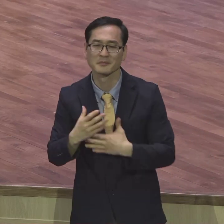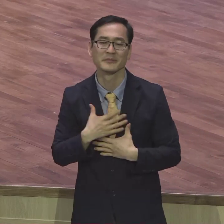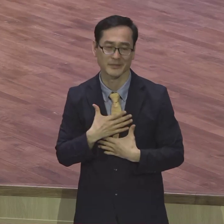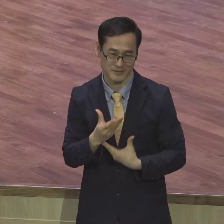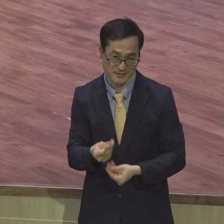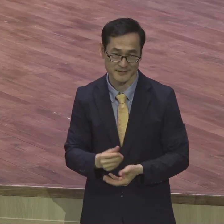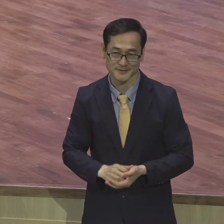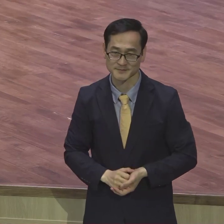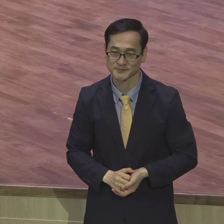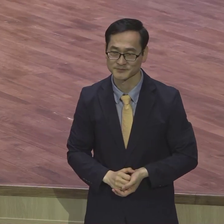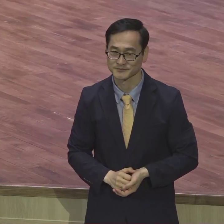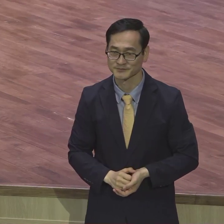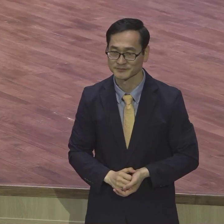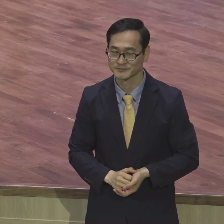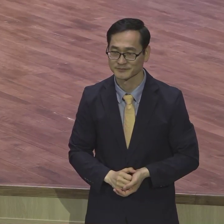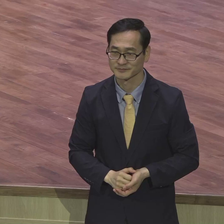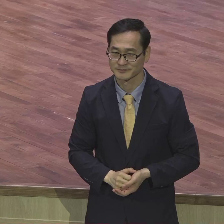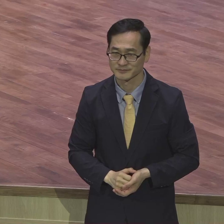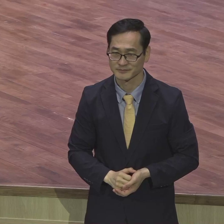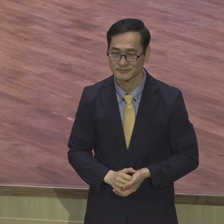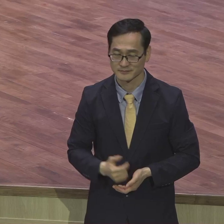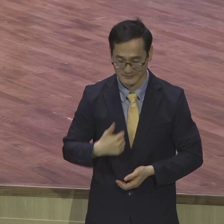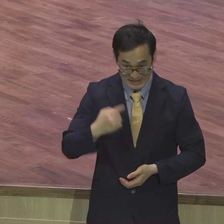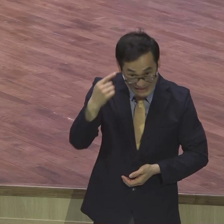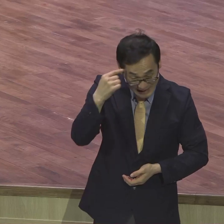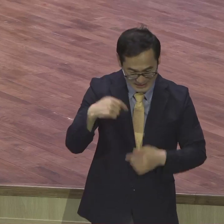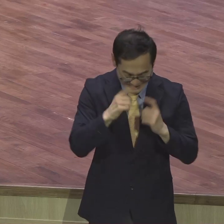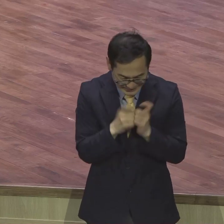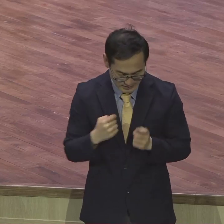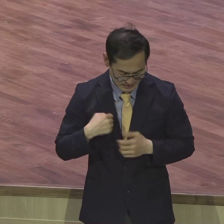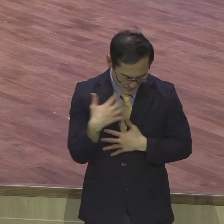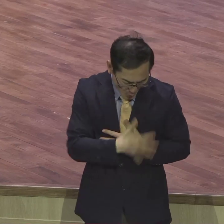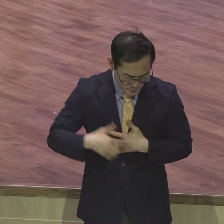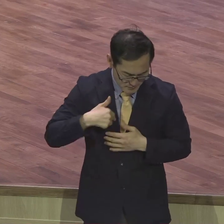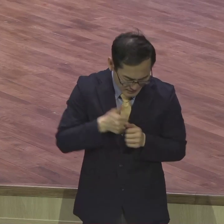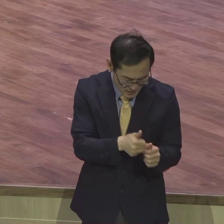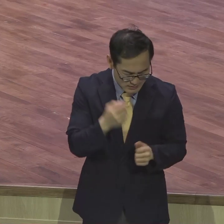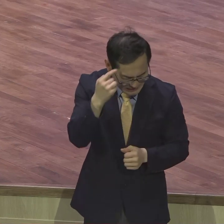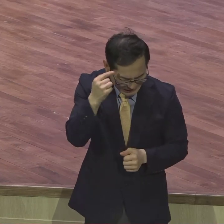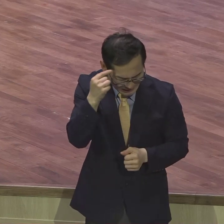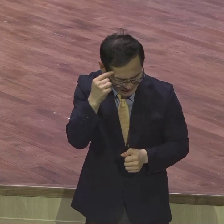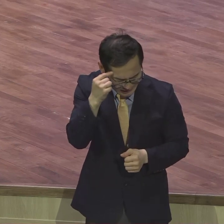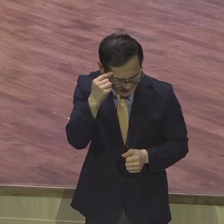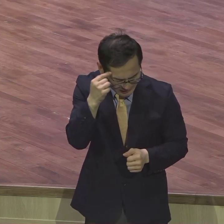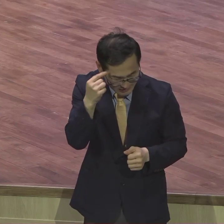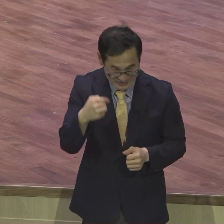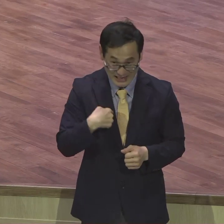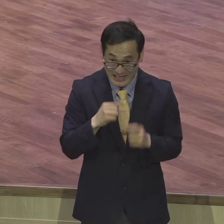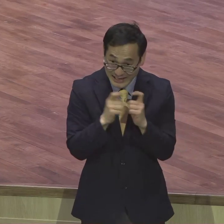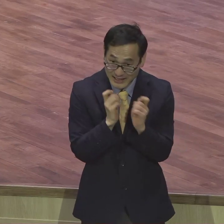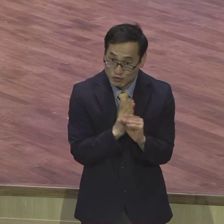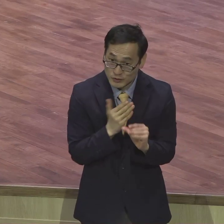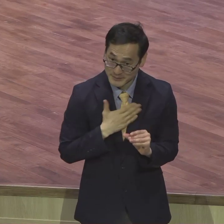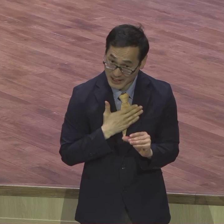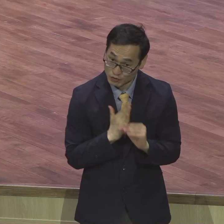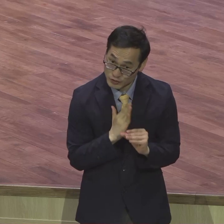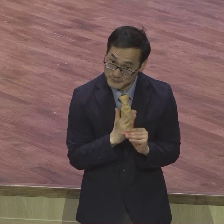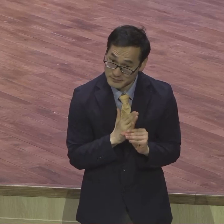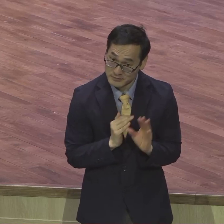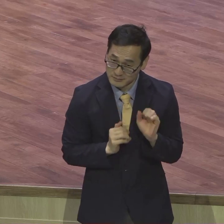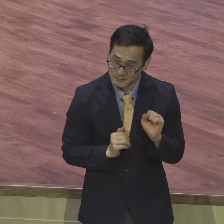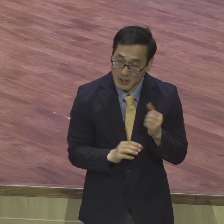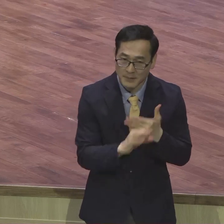육신을 따라 사는 사람은 늘 불안하고 늘 불만이고 늘 걱정이고 늘 염려고 늘